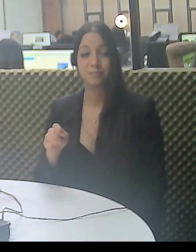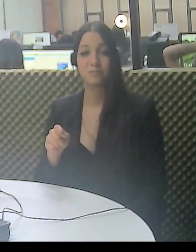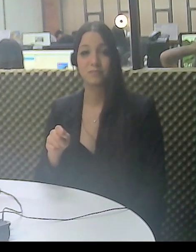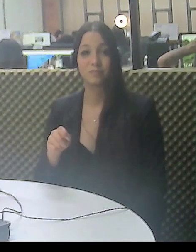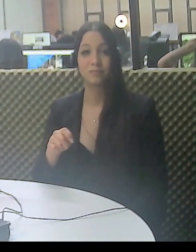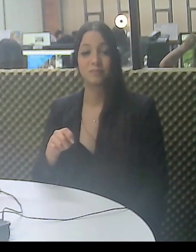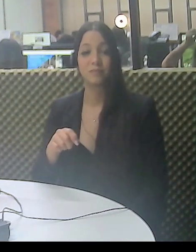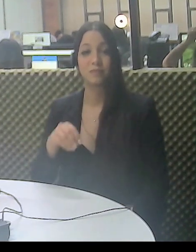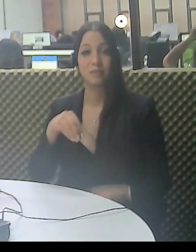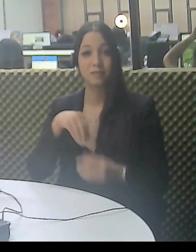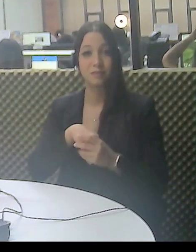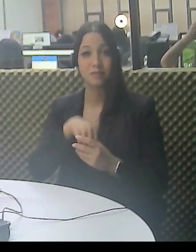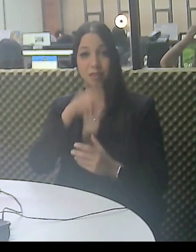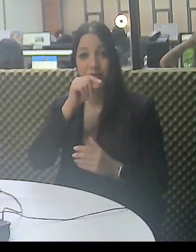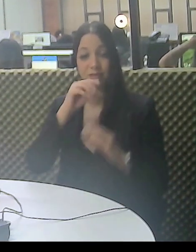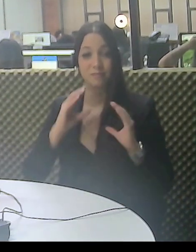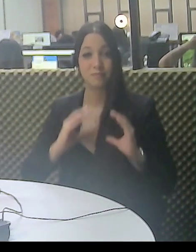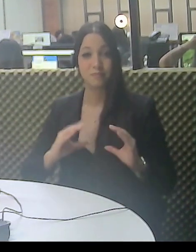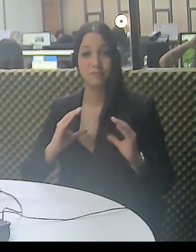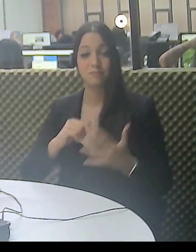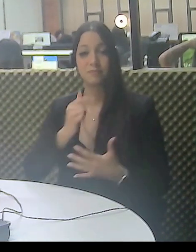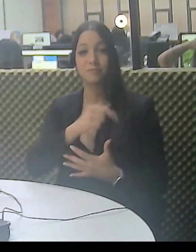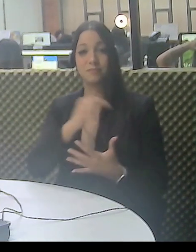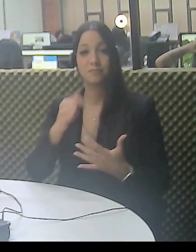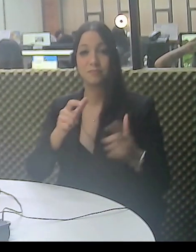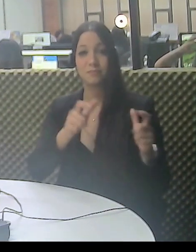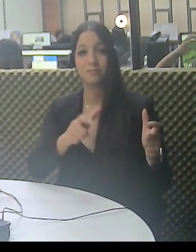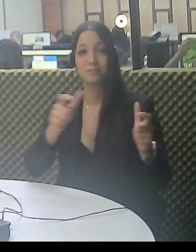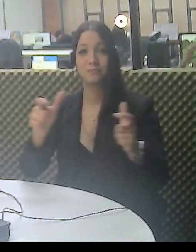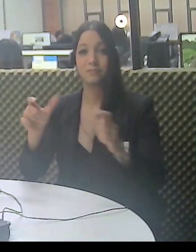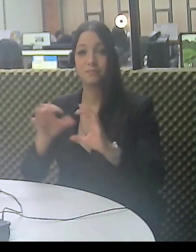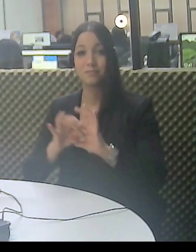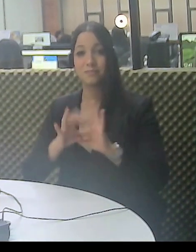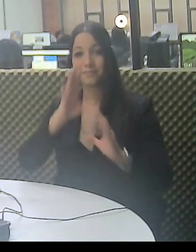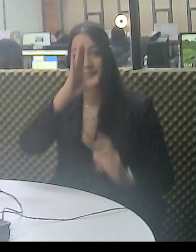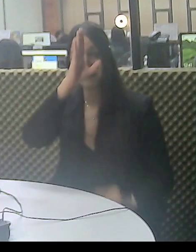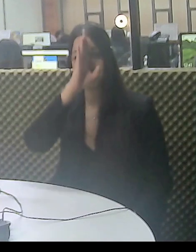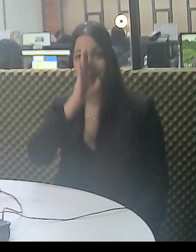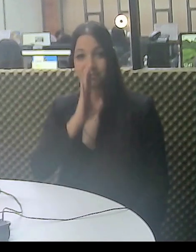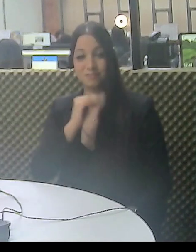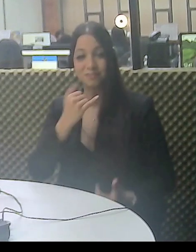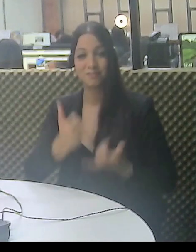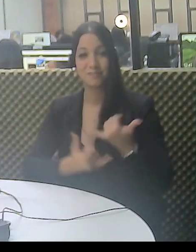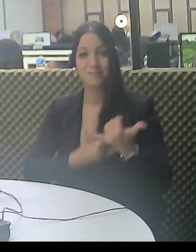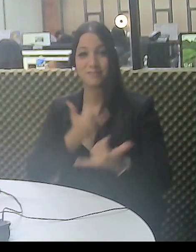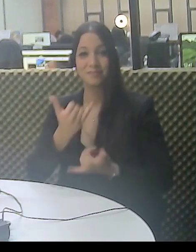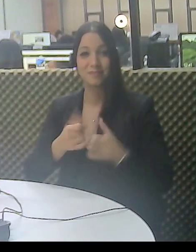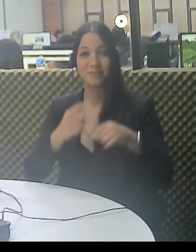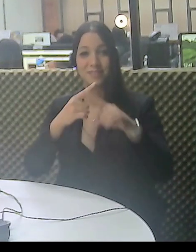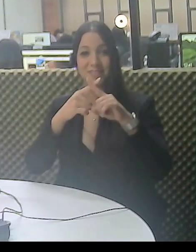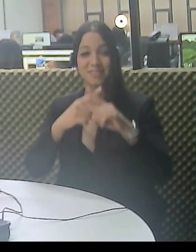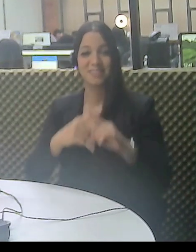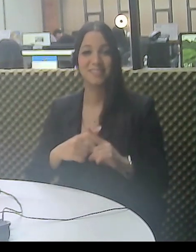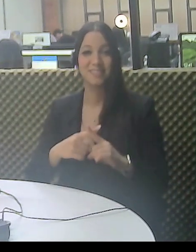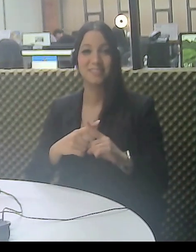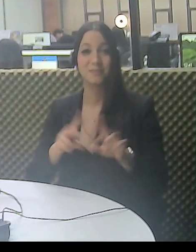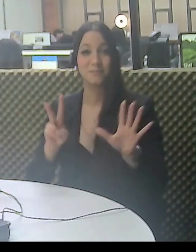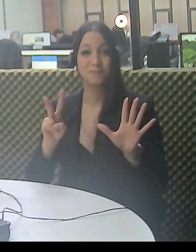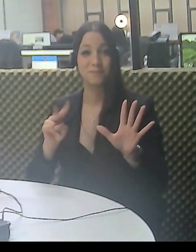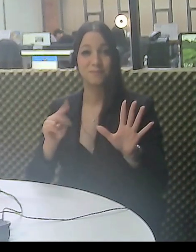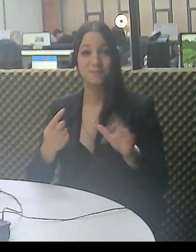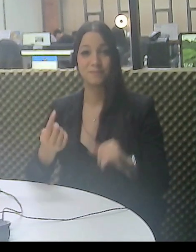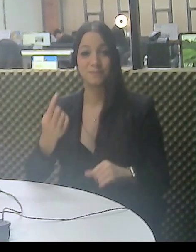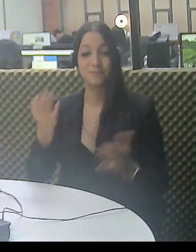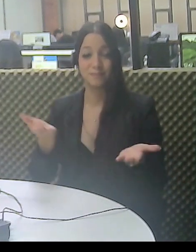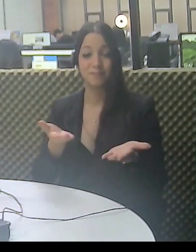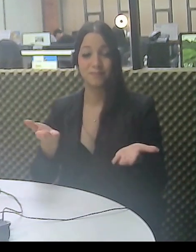no Parque do Sabiá, são alguns dos espaços disponibilizados gratuitamente para diversão e torneios. Neste fim de semana agora,